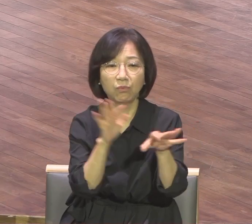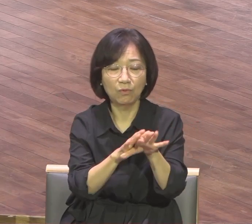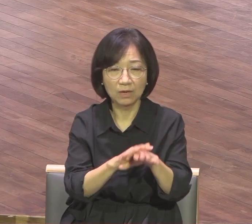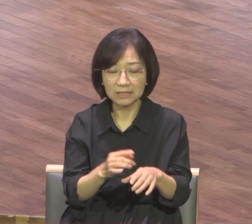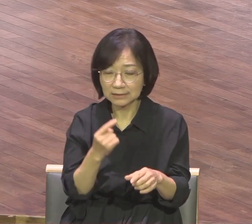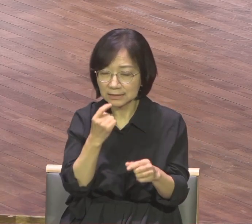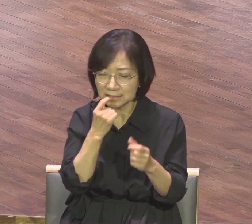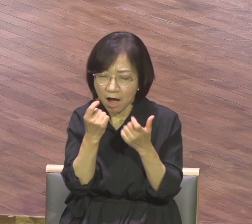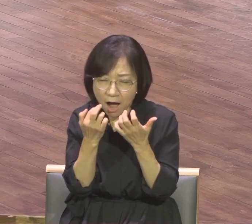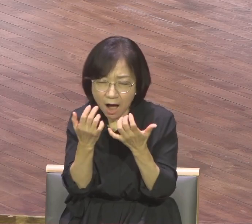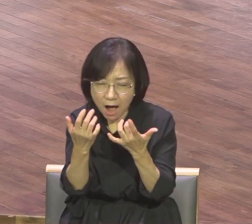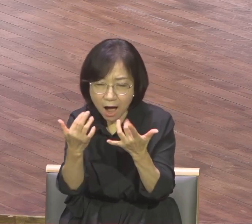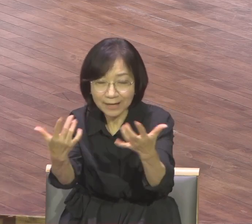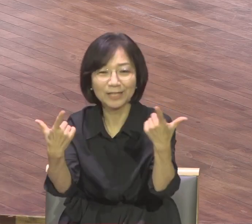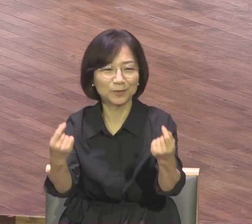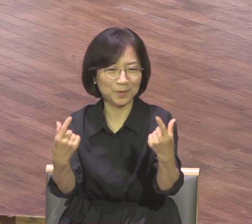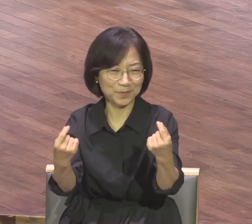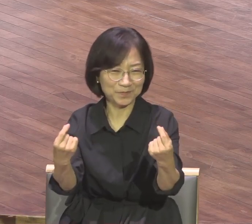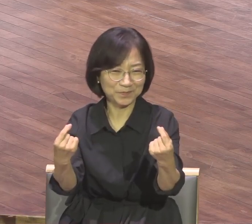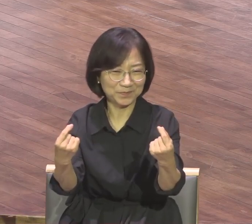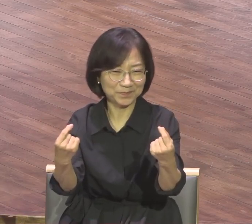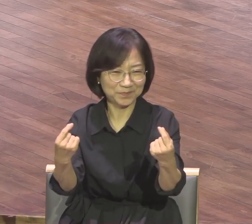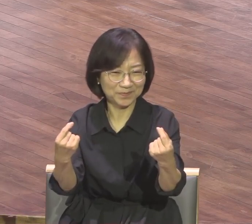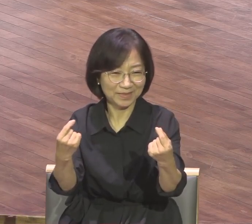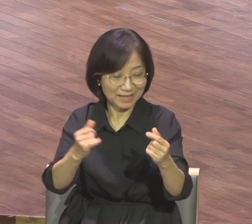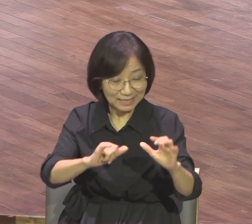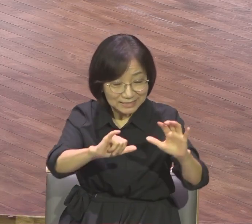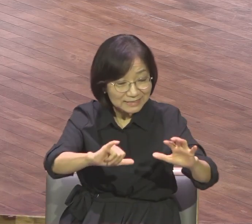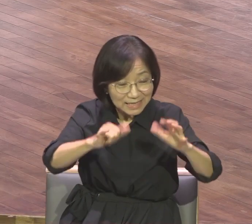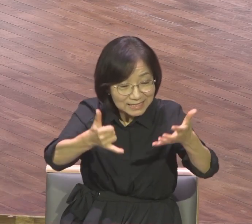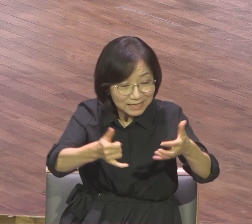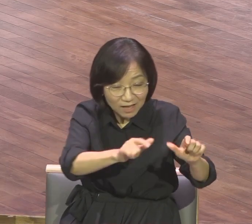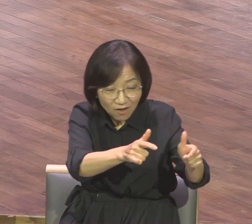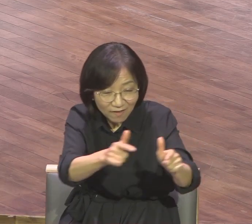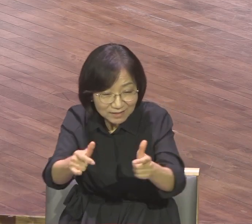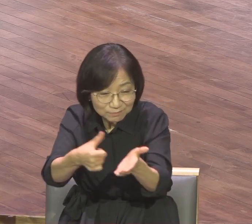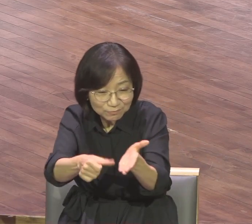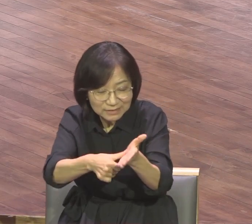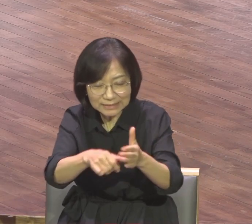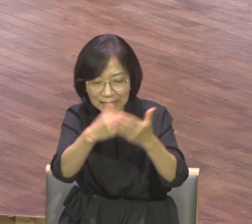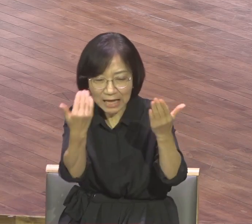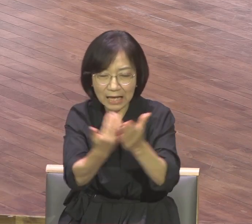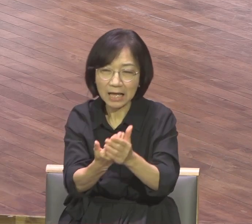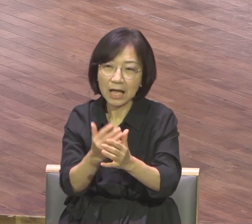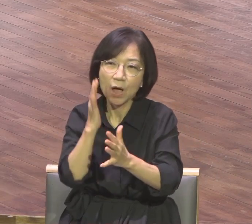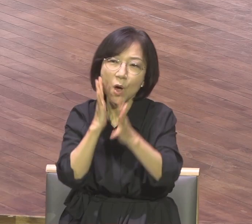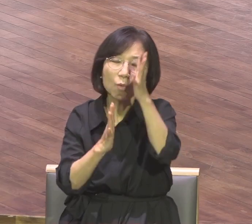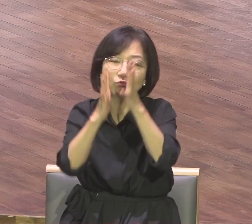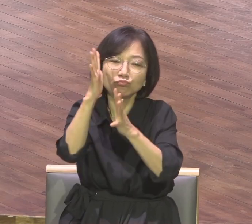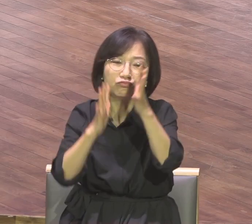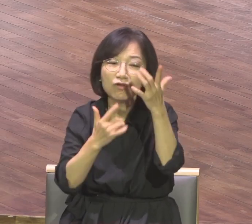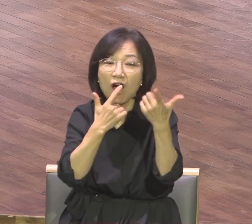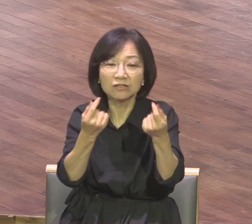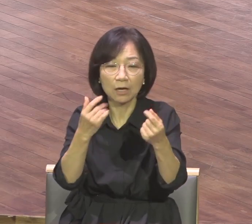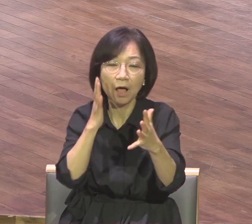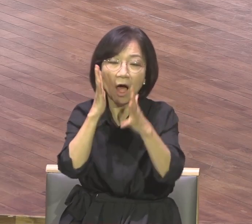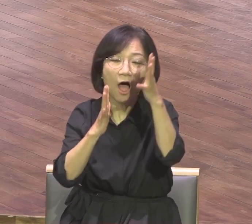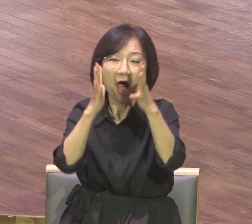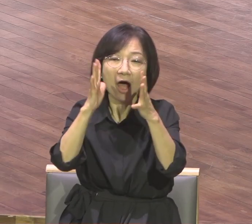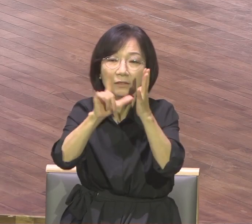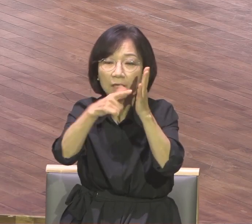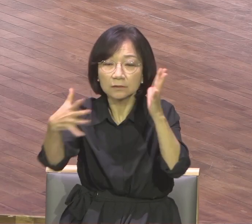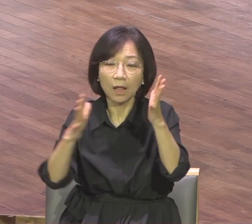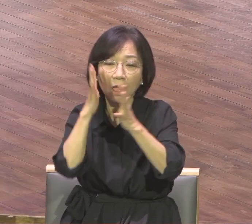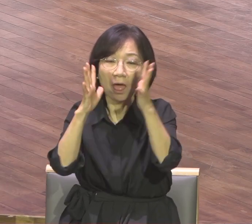세상의 모든 것들은 전부 다 뭐요? 풀과 풀처럼 마르고 시들어 없어지게 돼